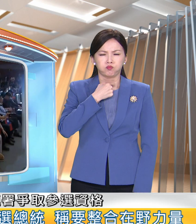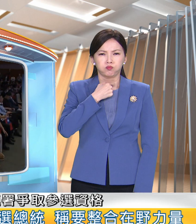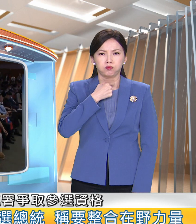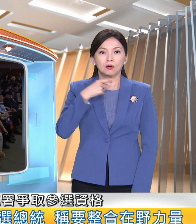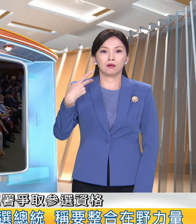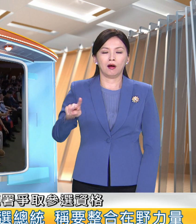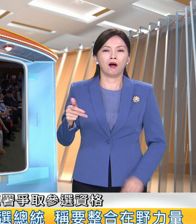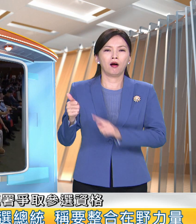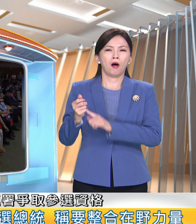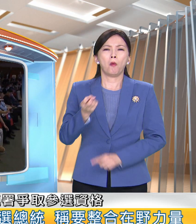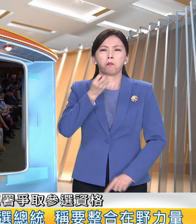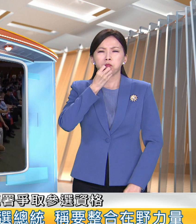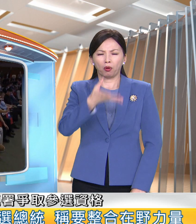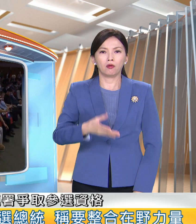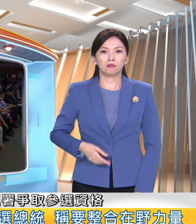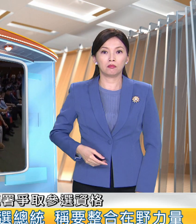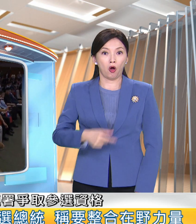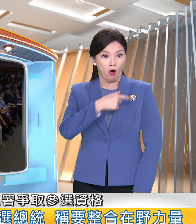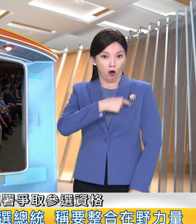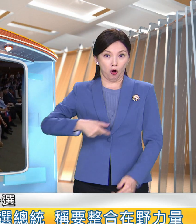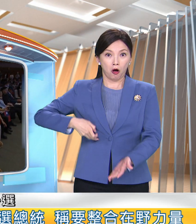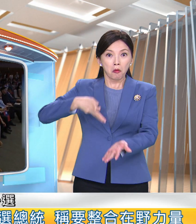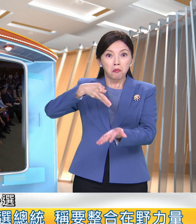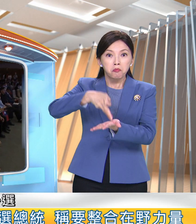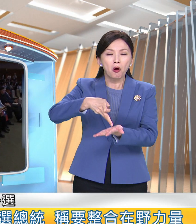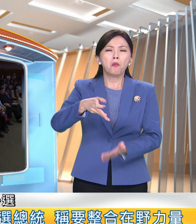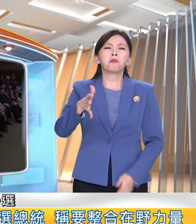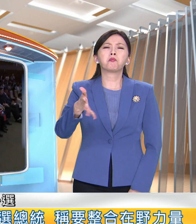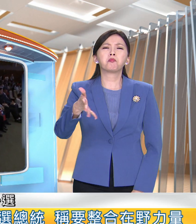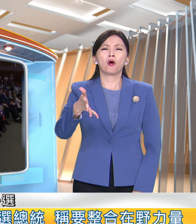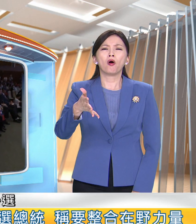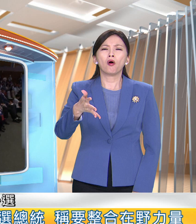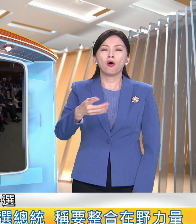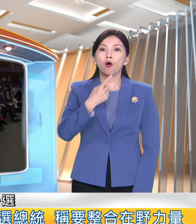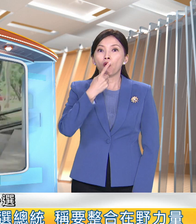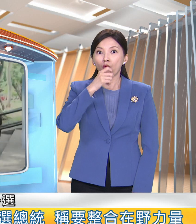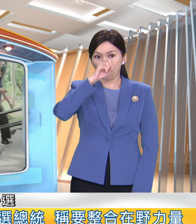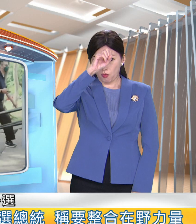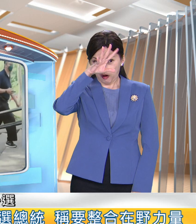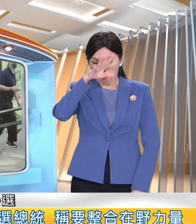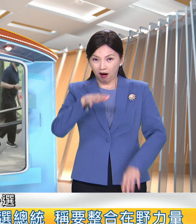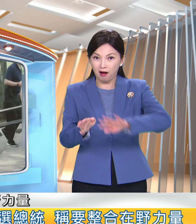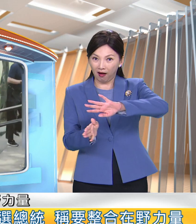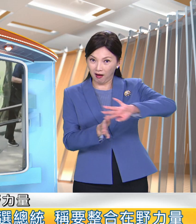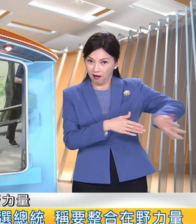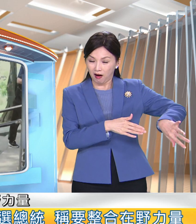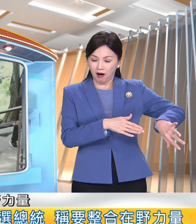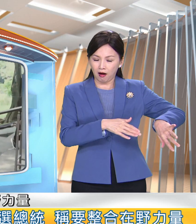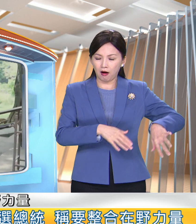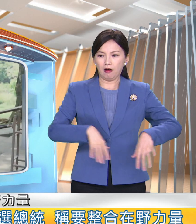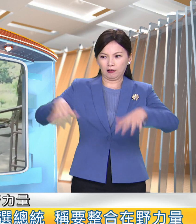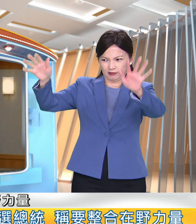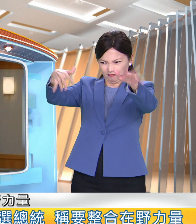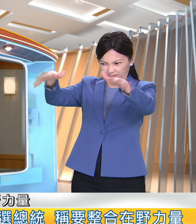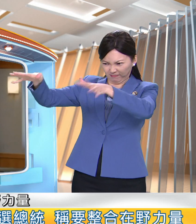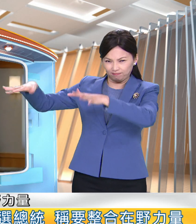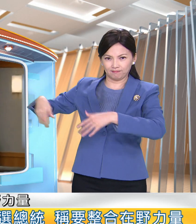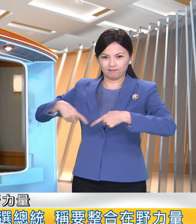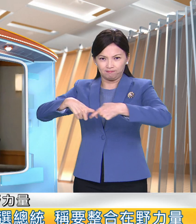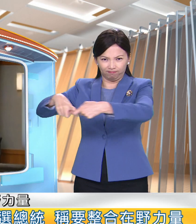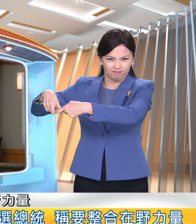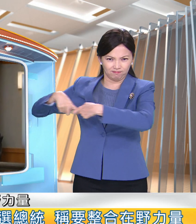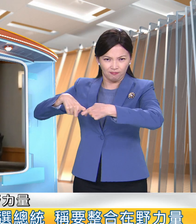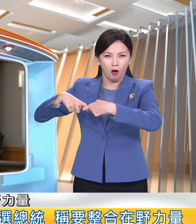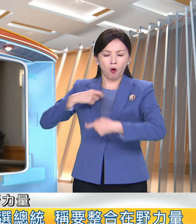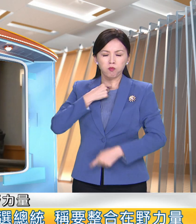争取参选资格。而他说会出来参选是为了整合在野力